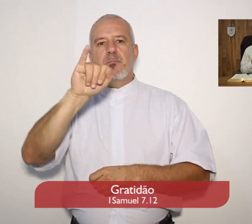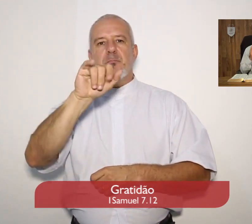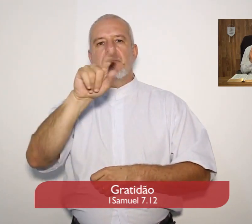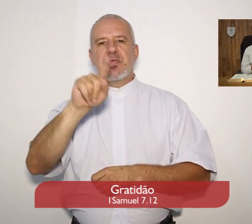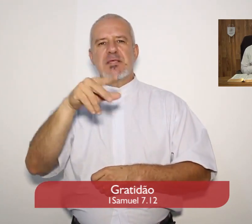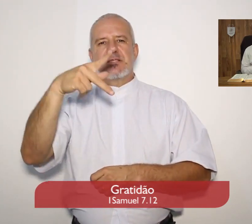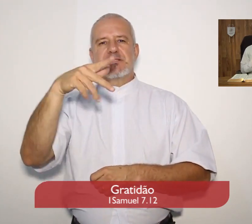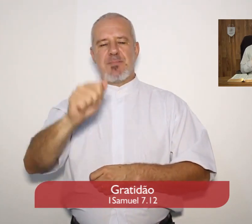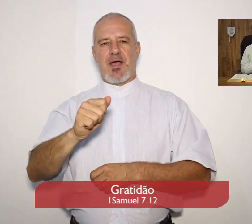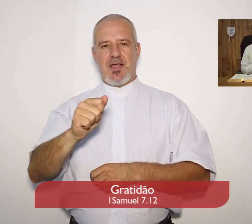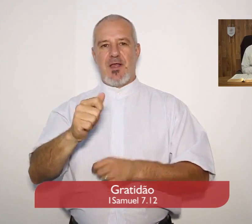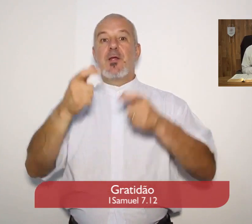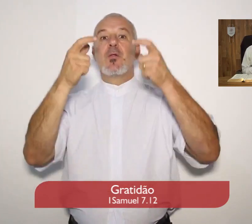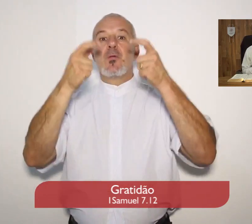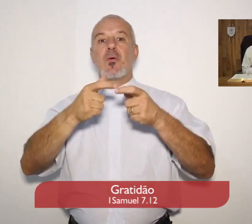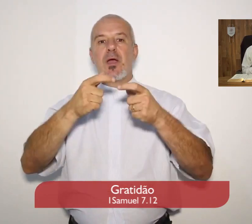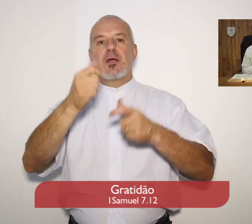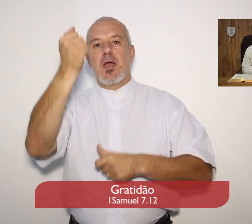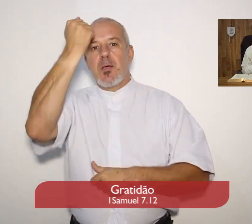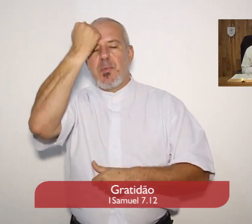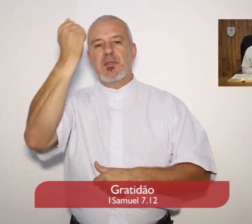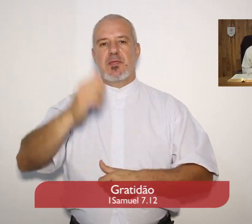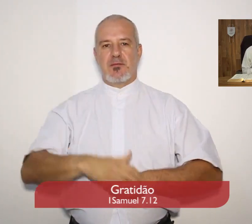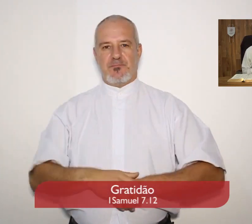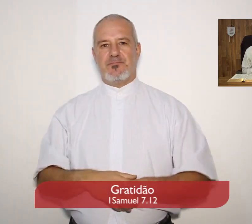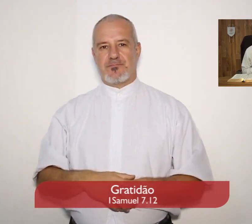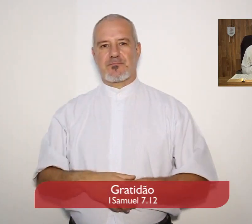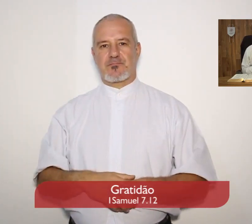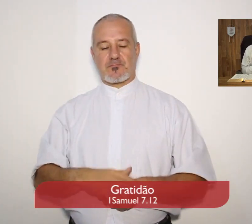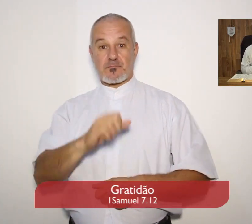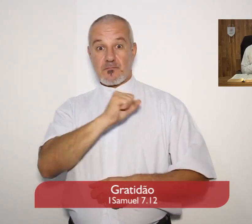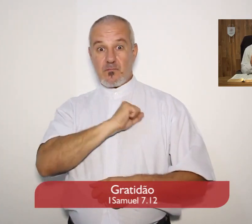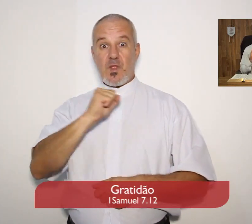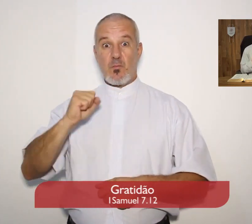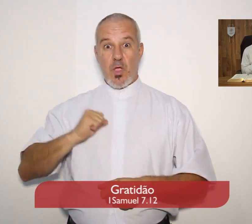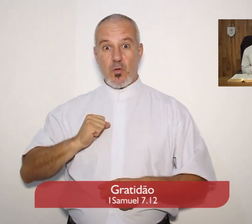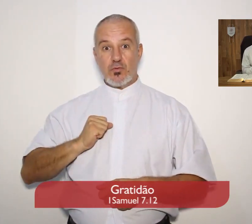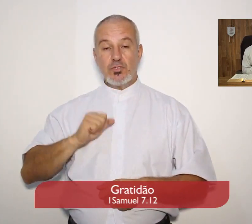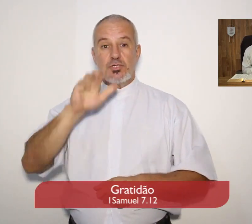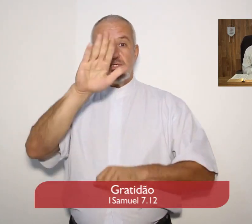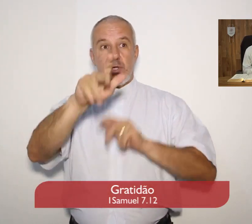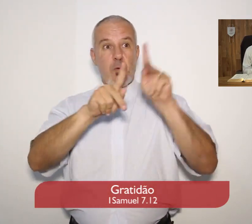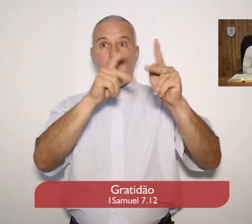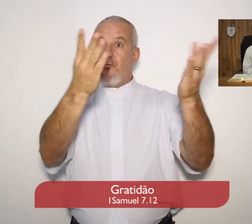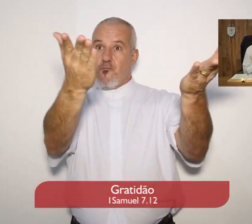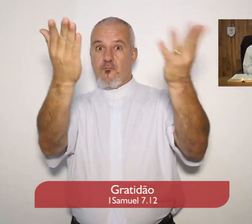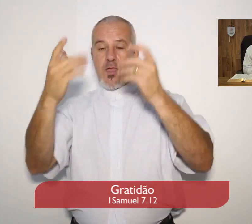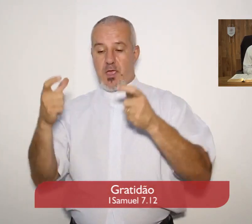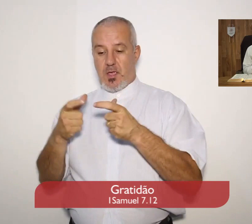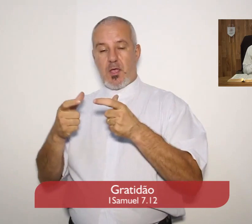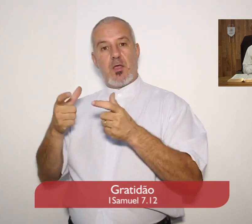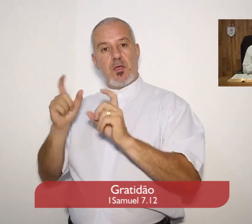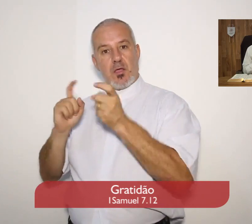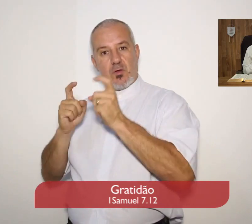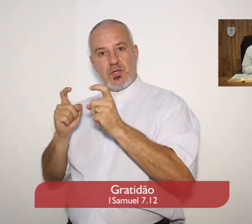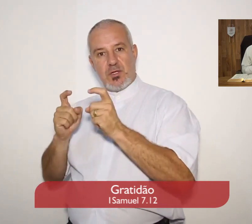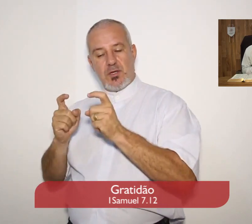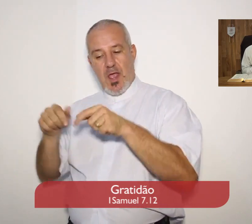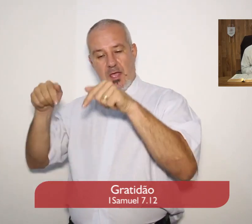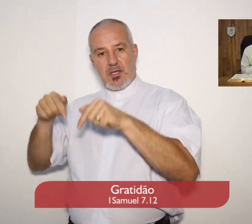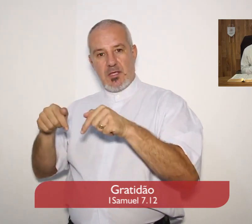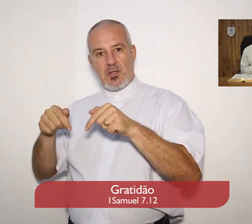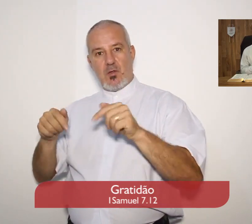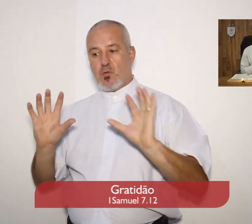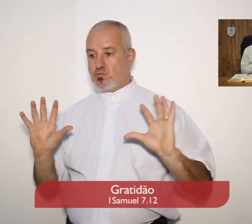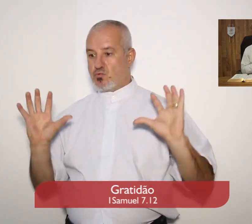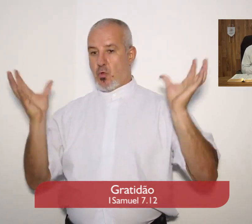Samuel convocou uma assembleia em Mizpá, nome que significa torre de